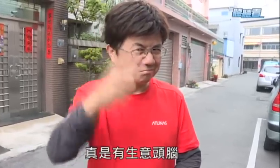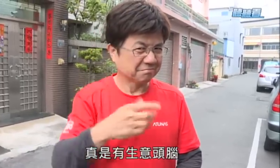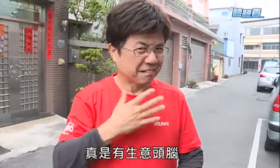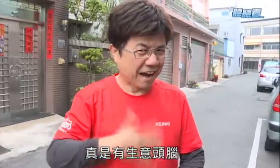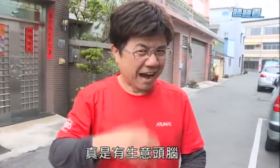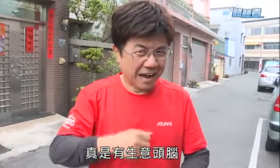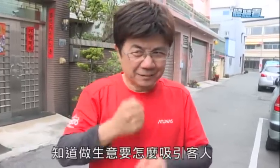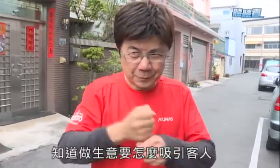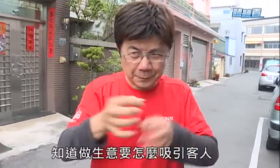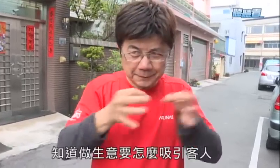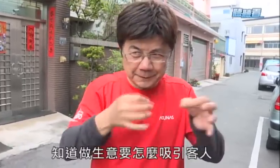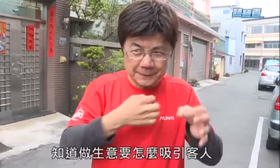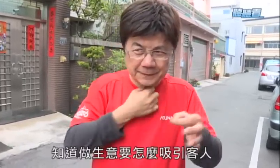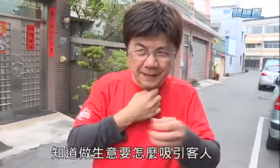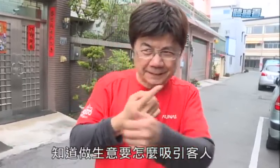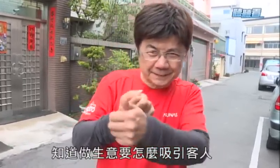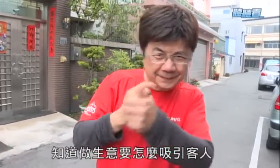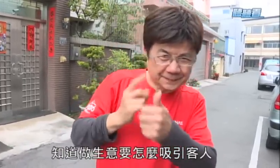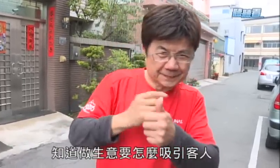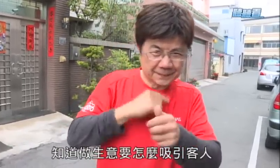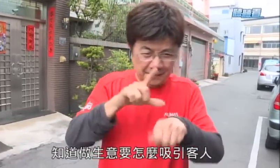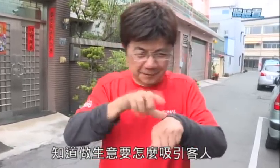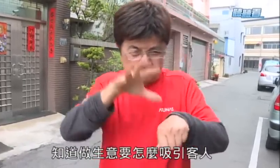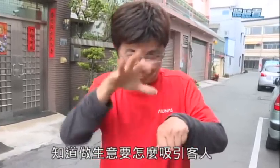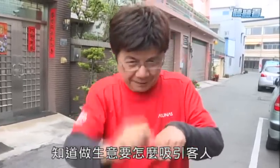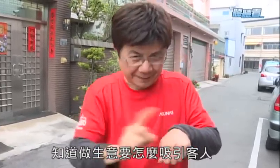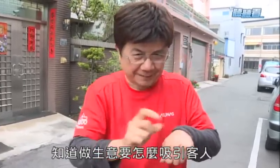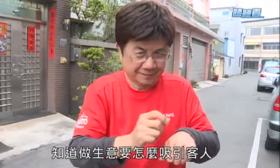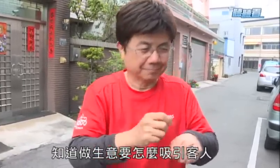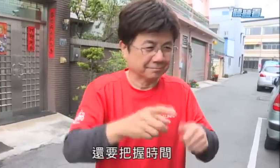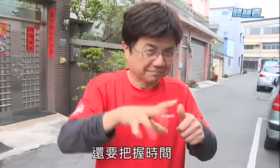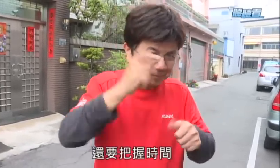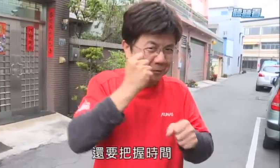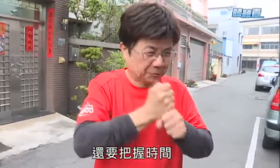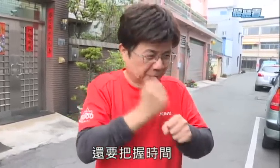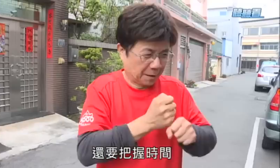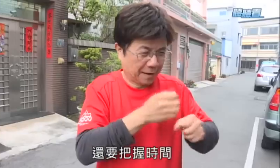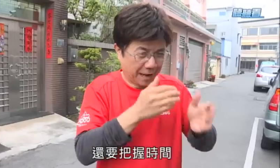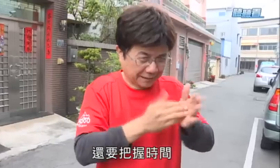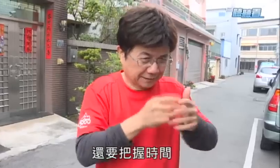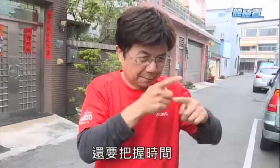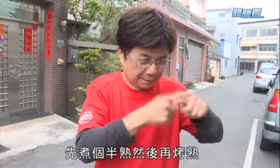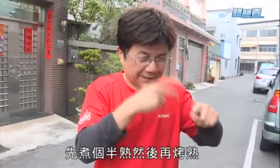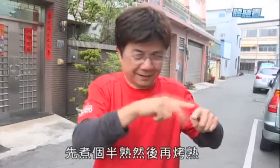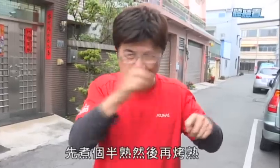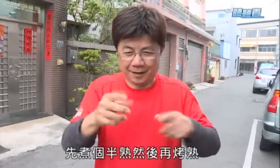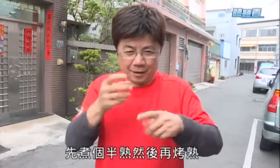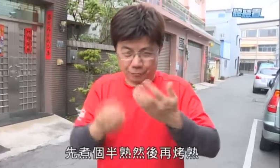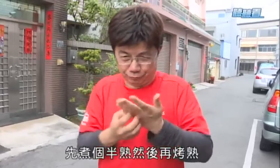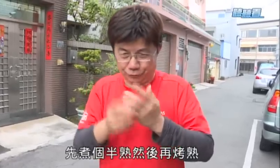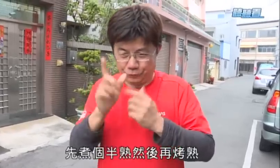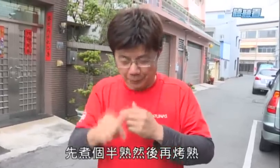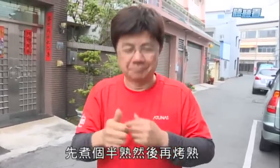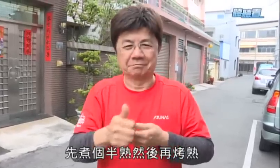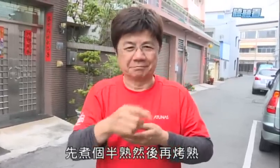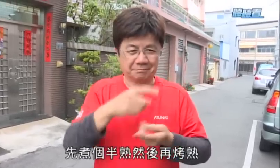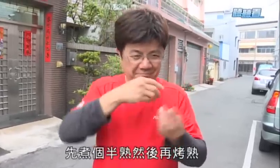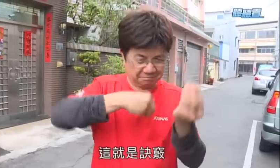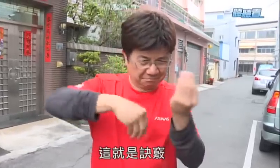啊，知道做生意要怎么吸引客人，还要把握时间，先煮个半熟，然后再烤熟，这就